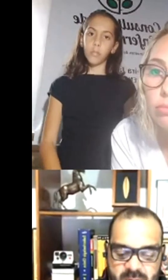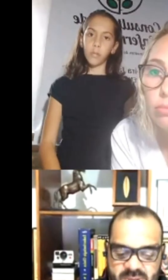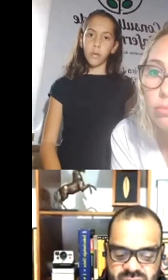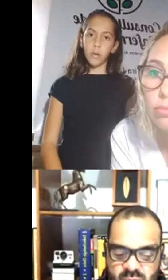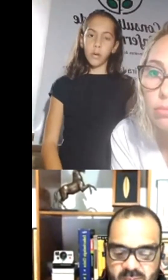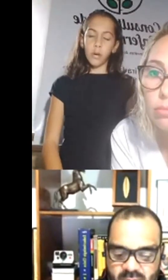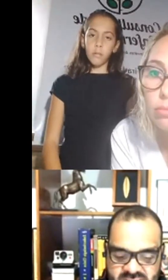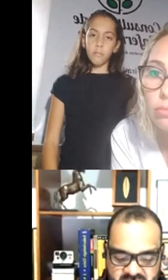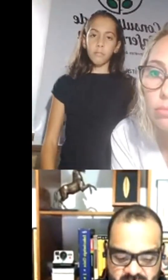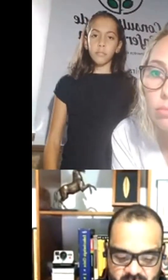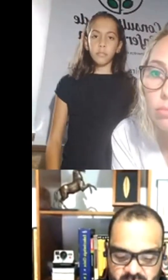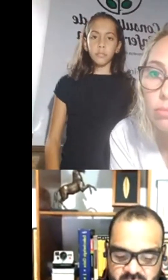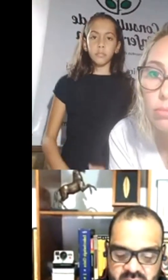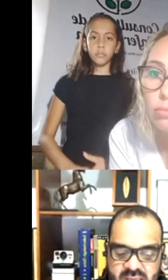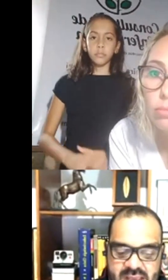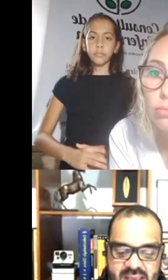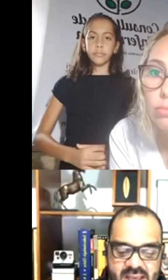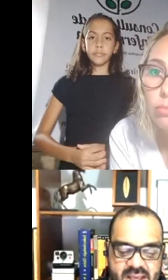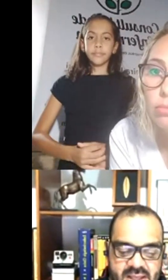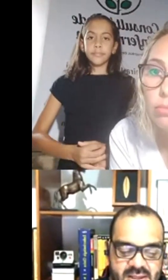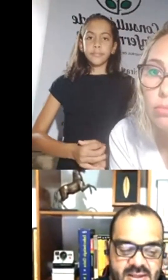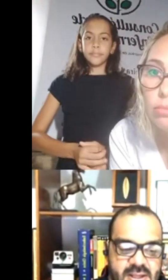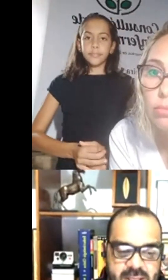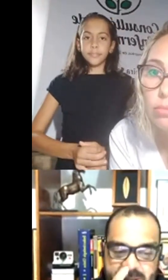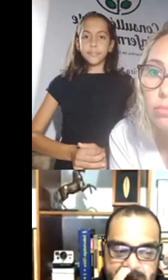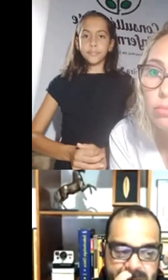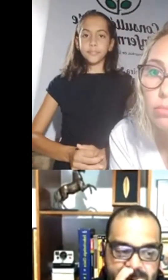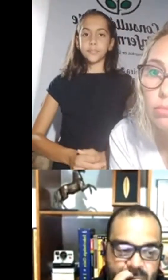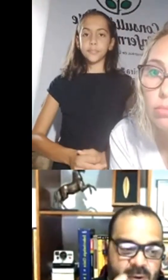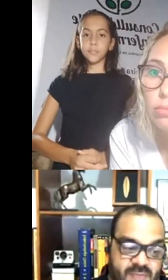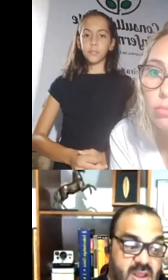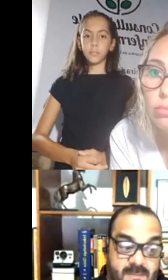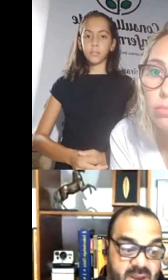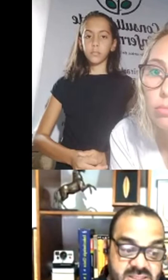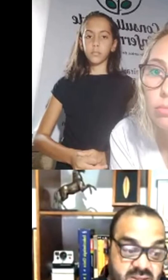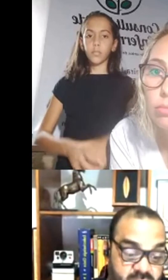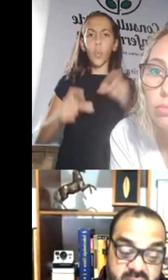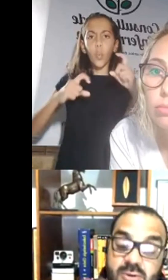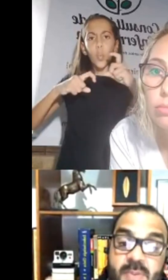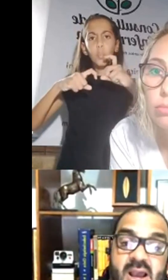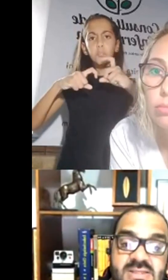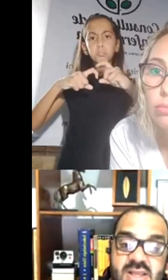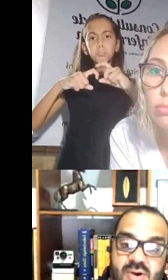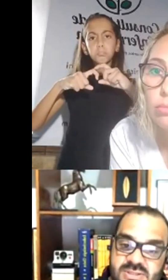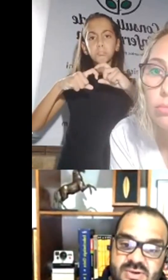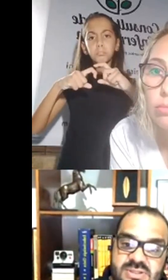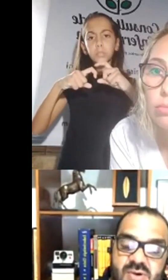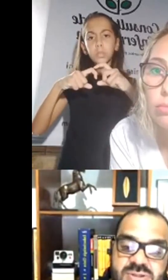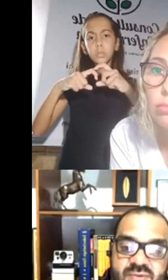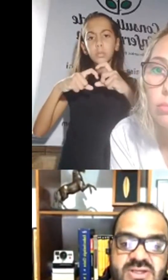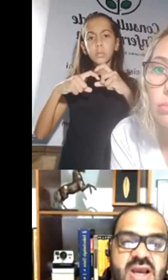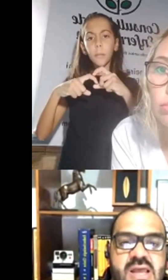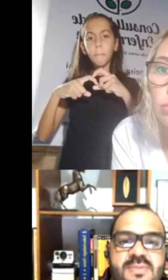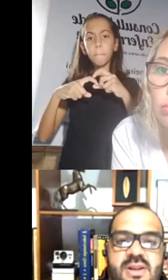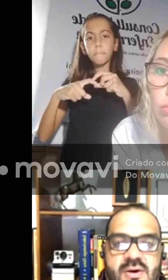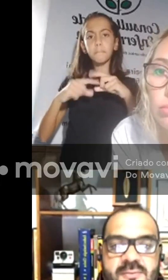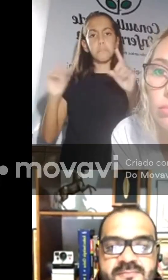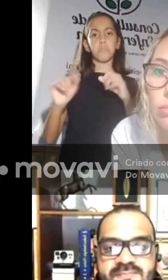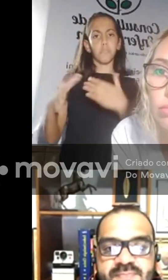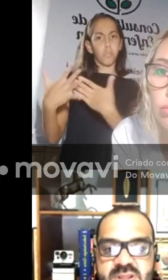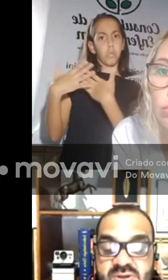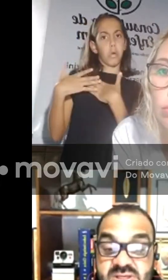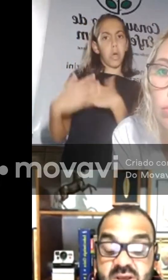pergunta para a pessoa, por exemplo, é, doutor, rapaz, eu quero não pegar esse negócio não, esse negócio não vai chegar em mim